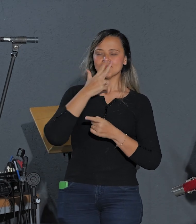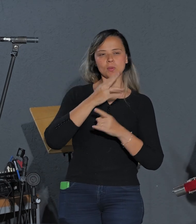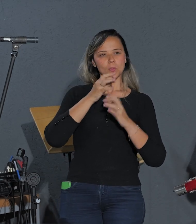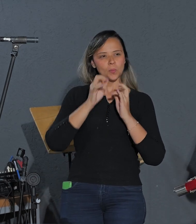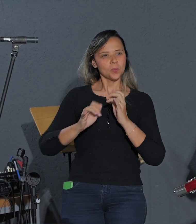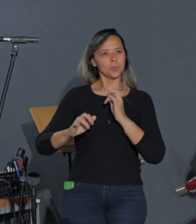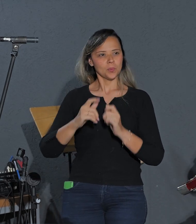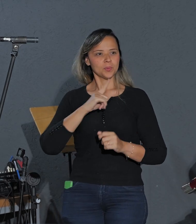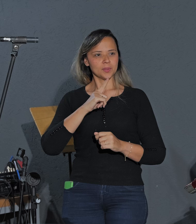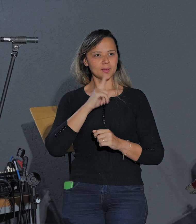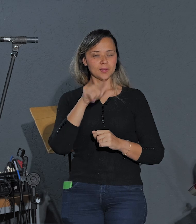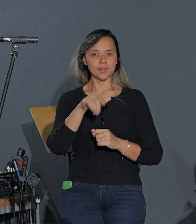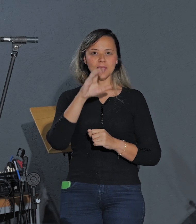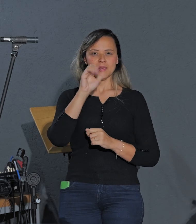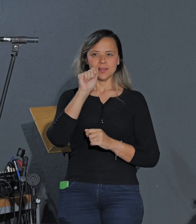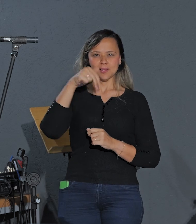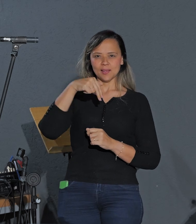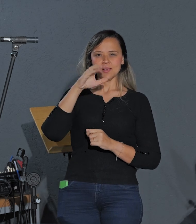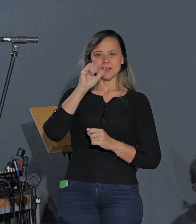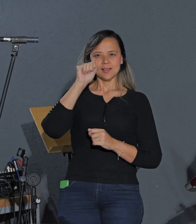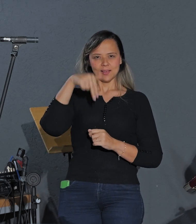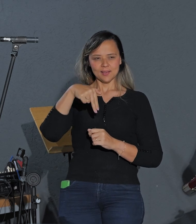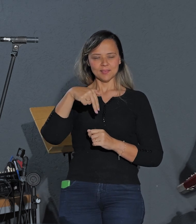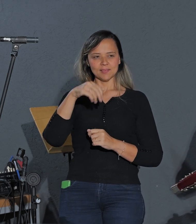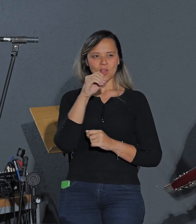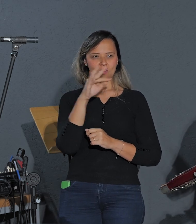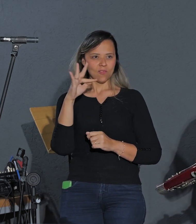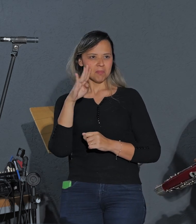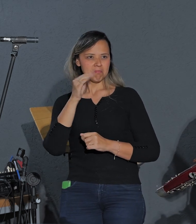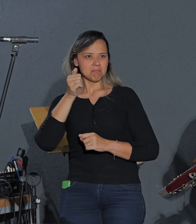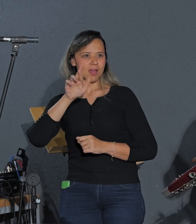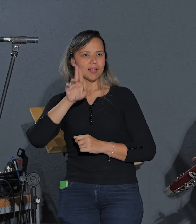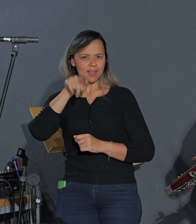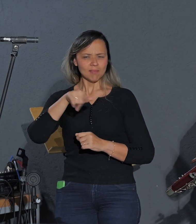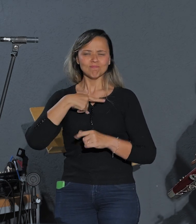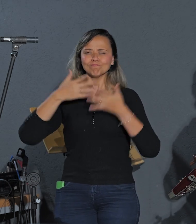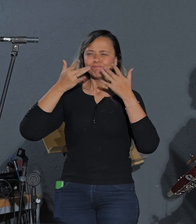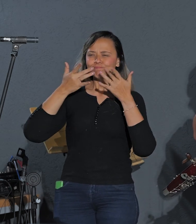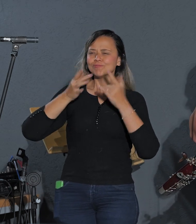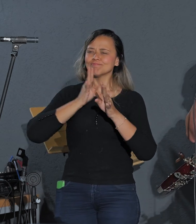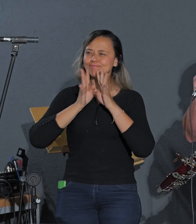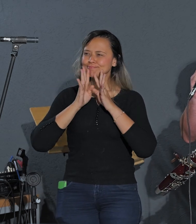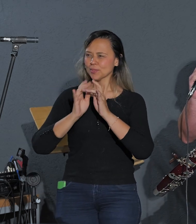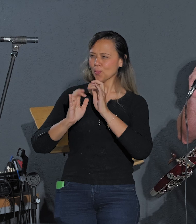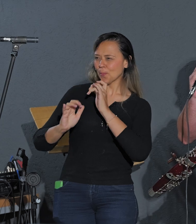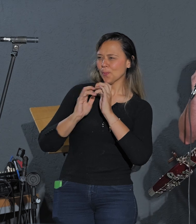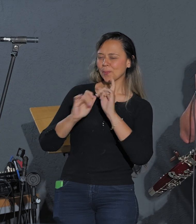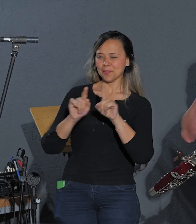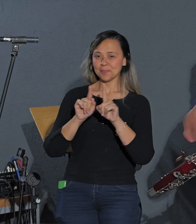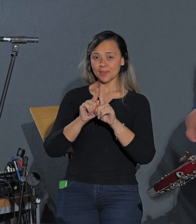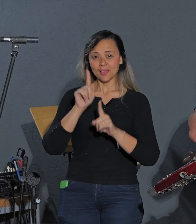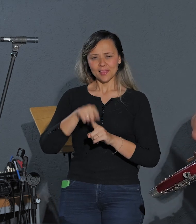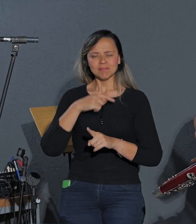aqui, é Cancan, de Offenbach. É uma peça bem conhecida também na orquestra. É,